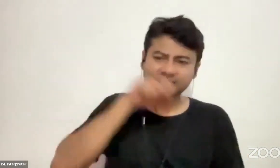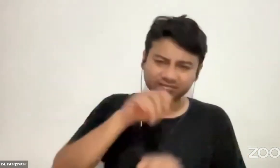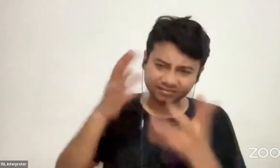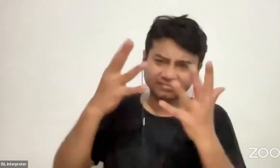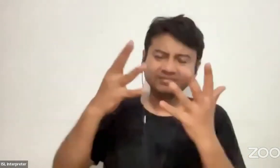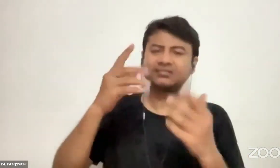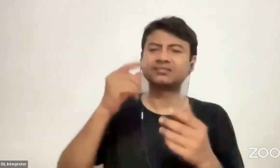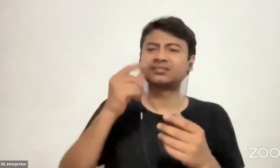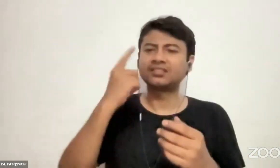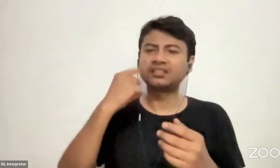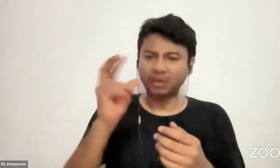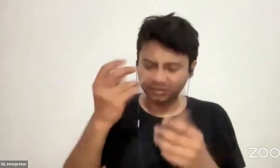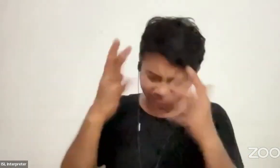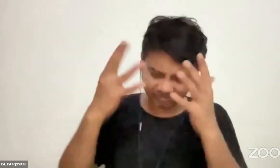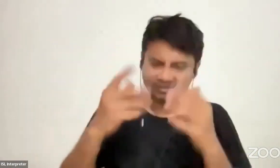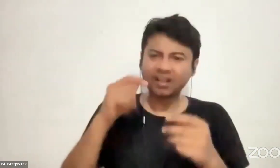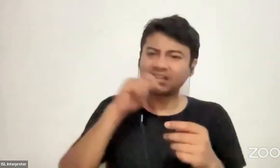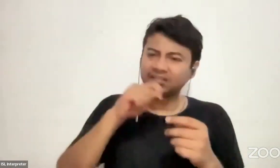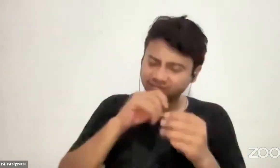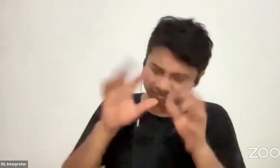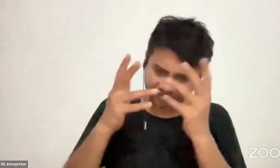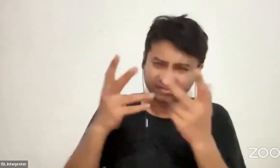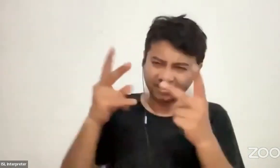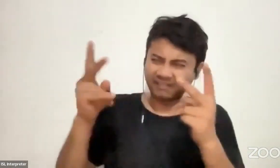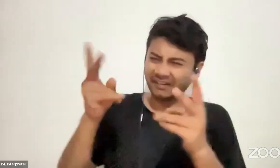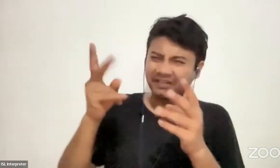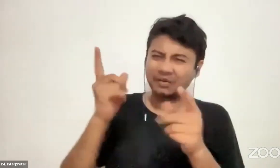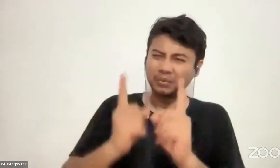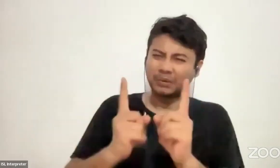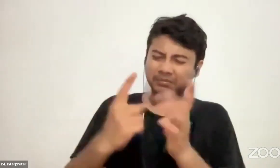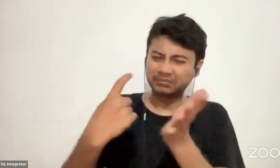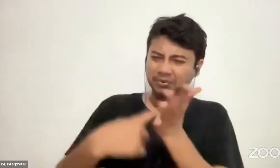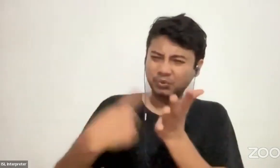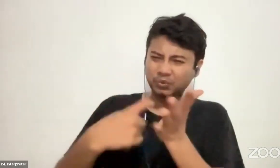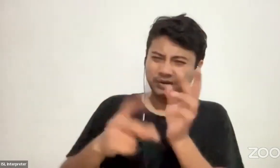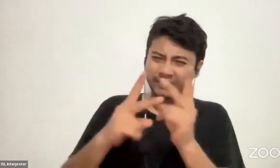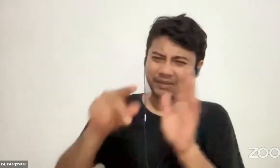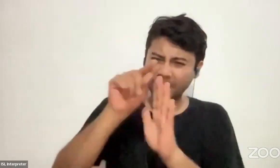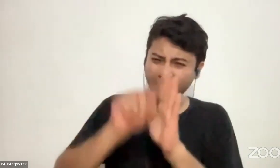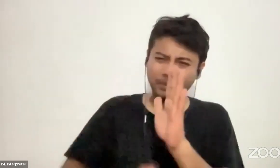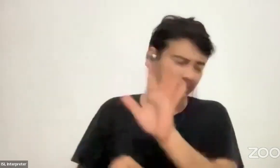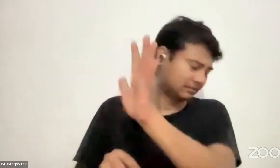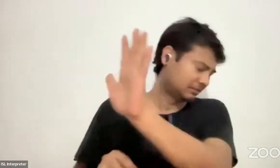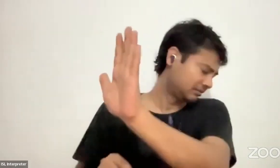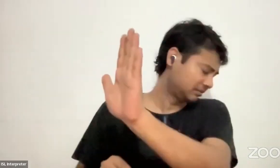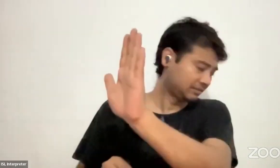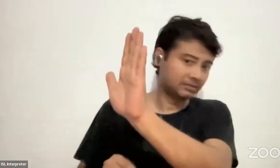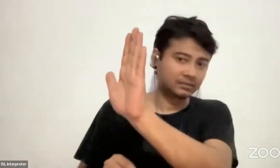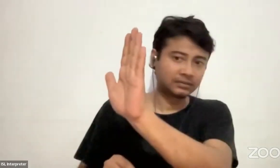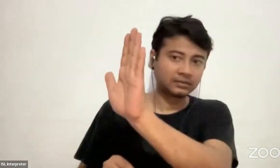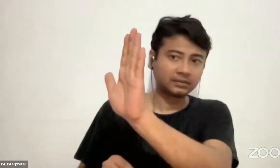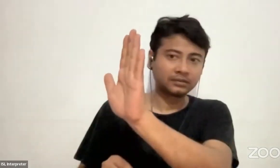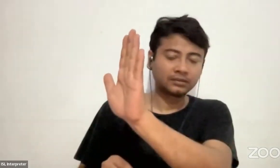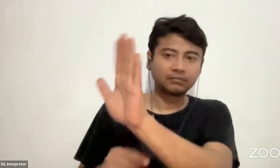मत पियो, तो क्या हम कहना बंद कर दें।